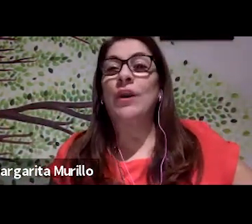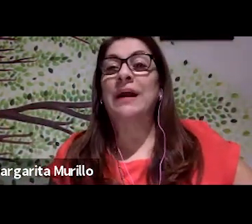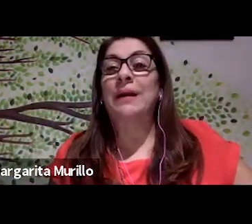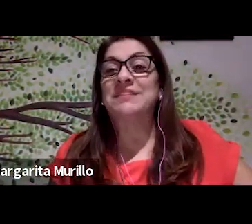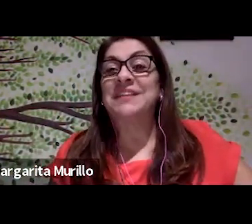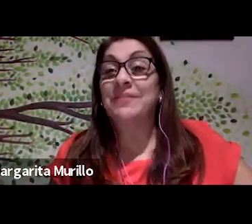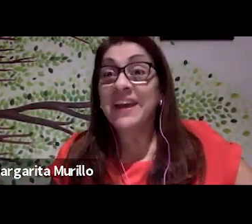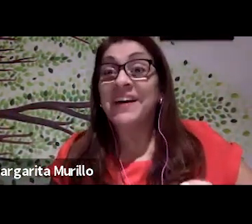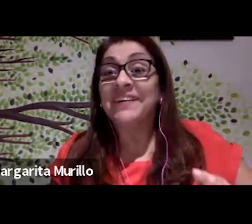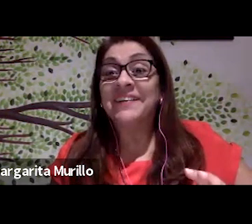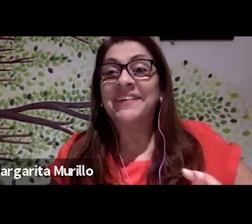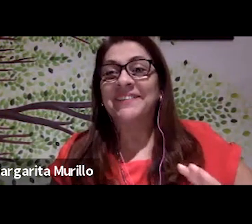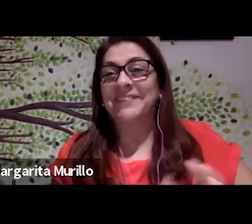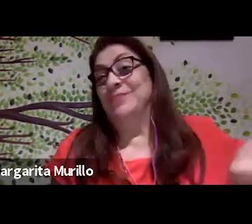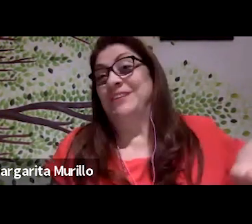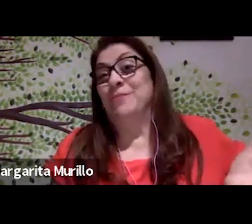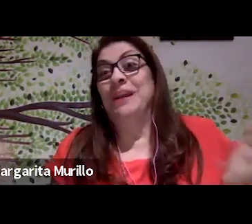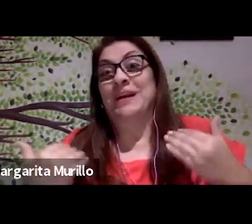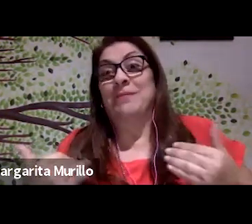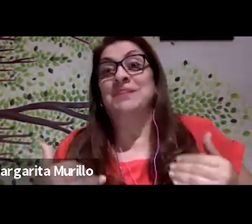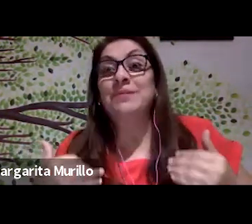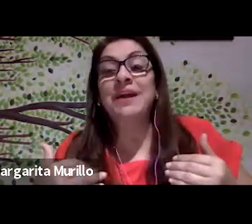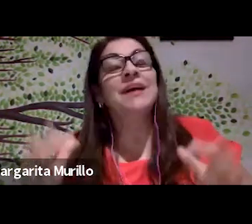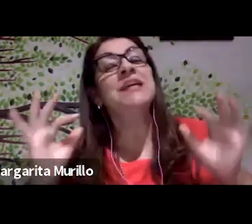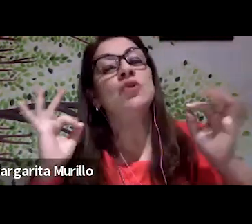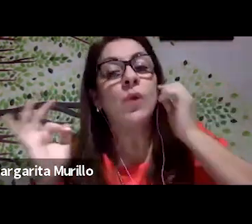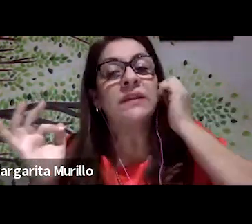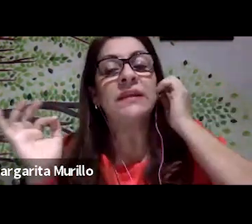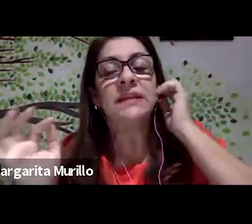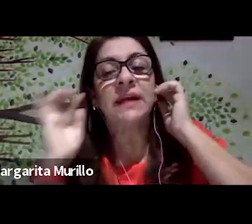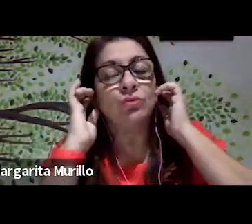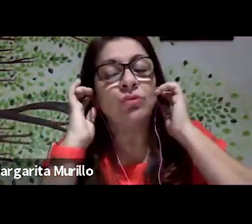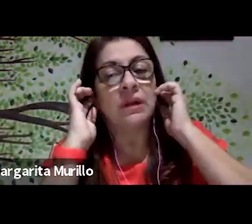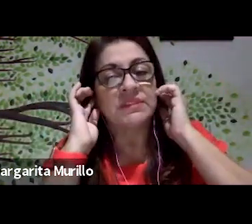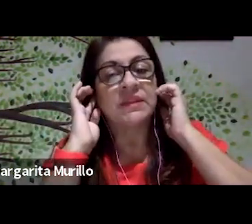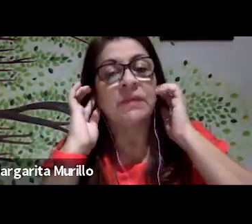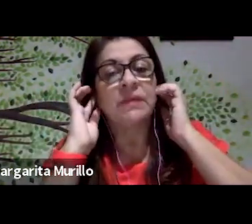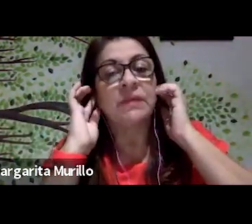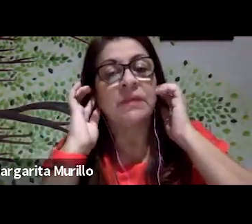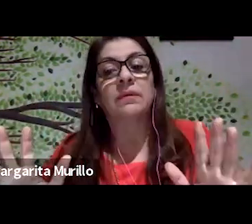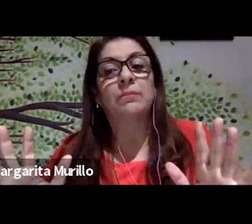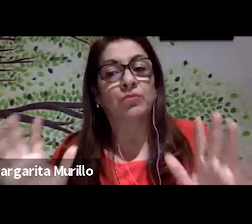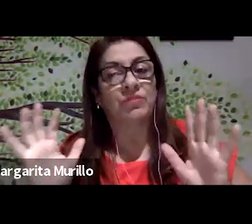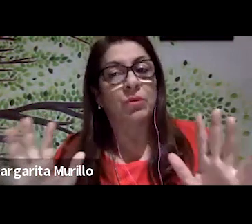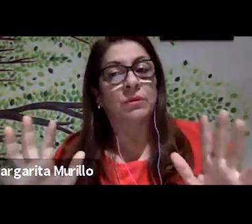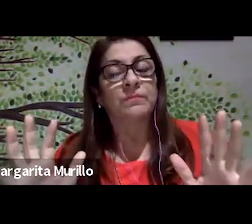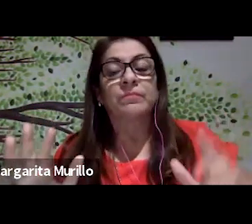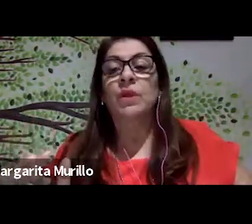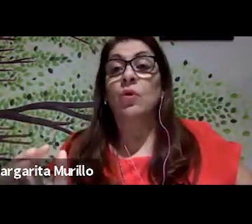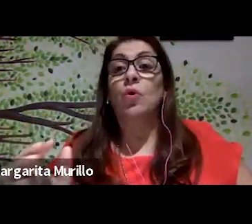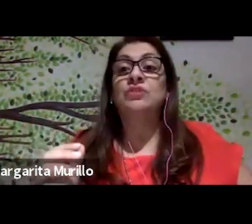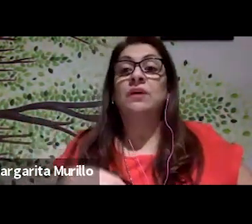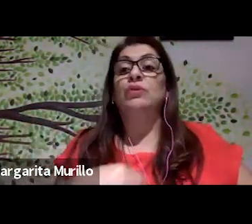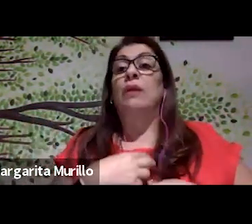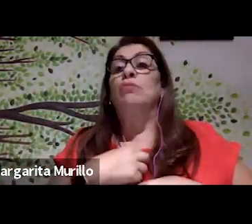o la camiseta vieja cuando se enamora la camiseta vieja y Dios guarde le quiten a uno la camiseta vieja por favor